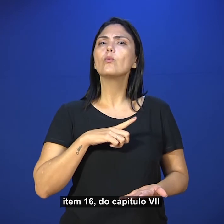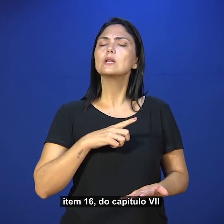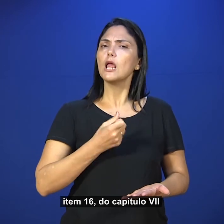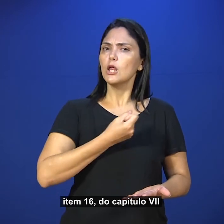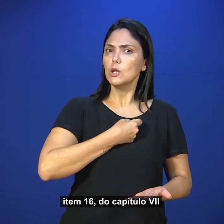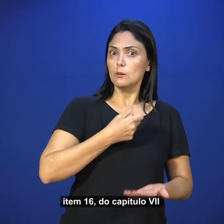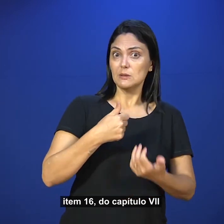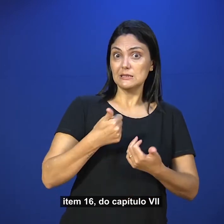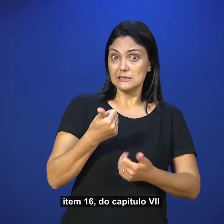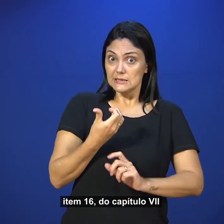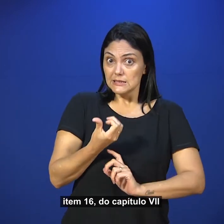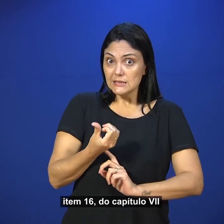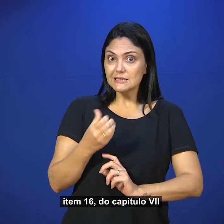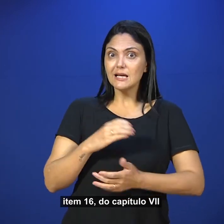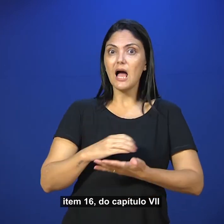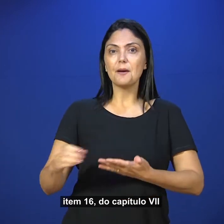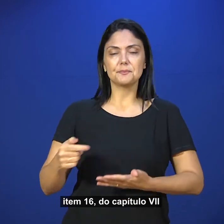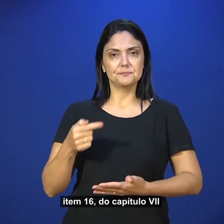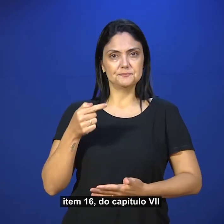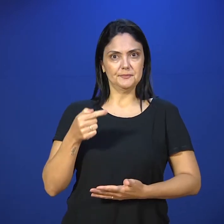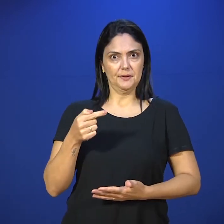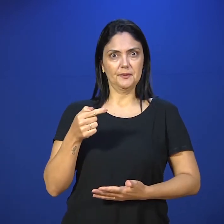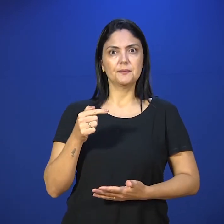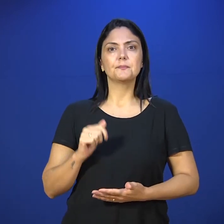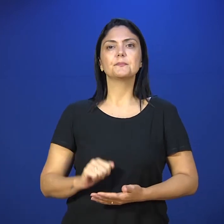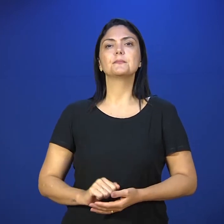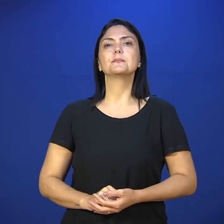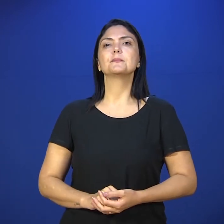item 16 do capítulo 7.